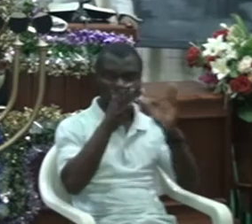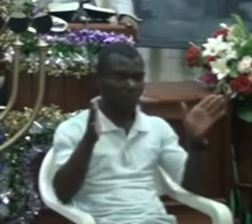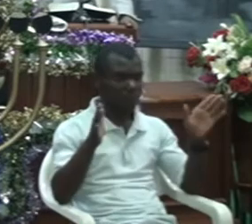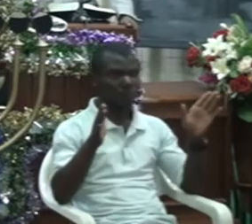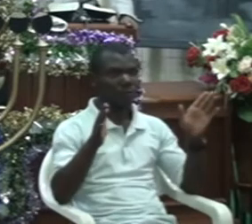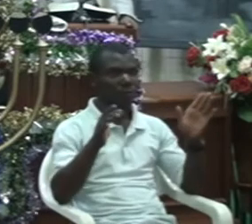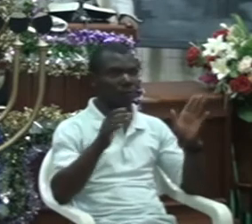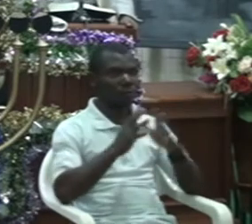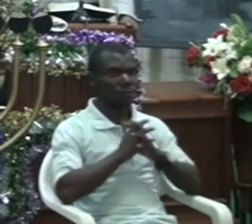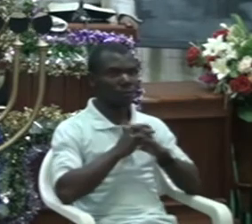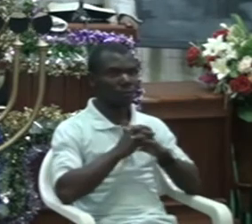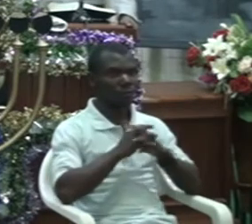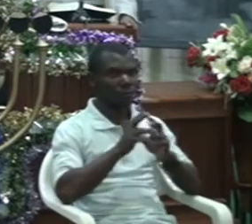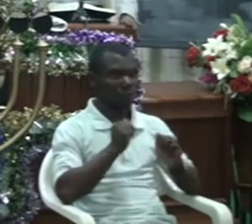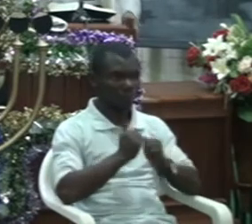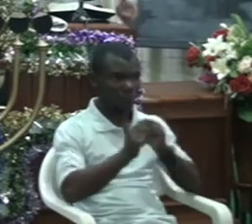Personne ne s'interroge ainsi.